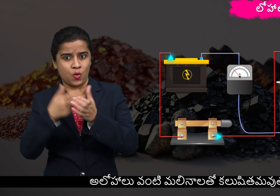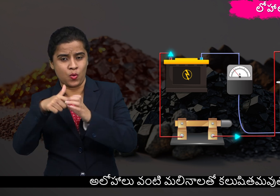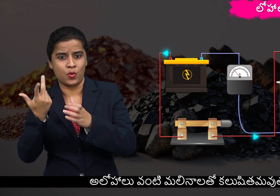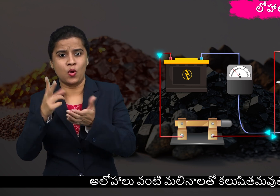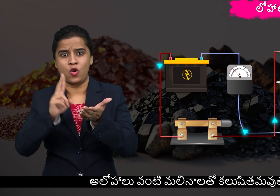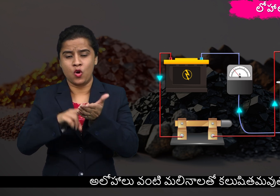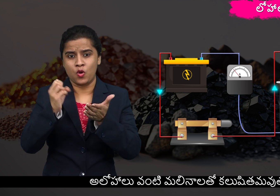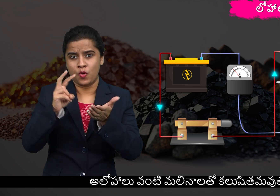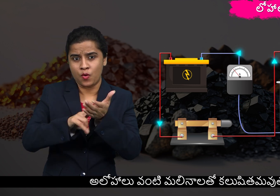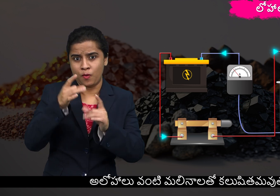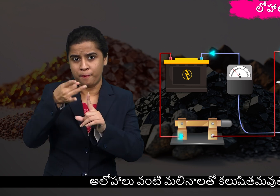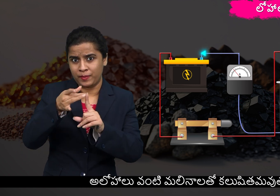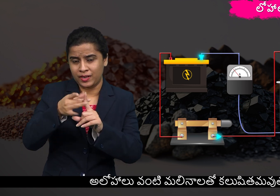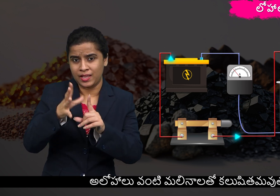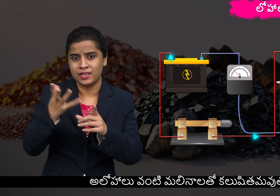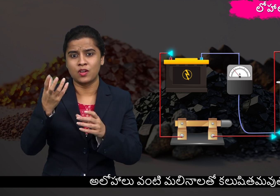కలుషితమవుతుంది.